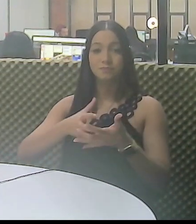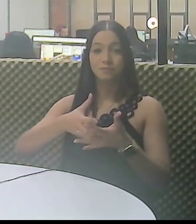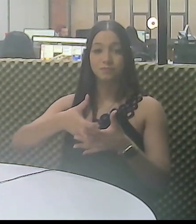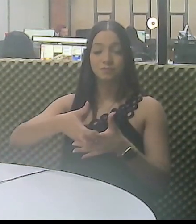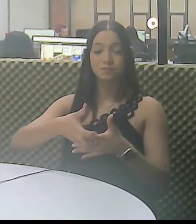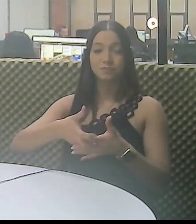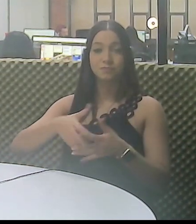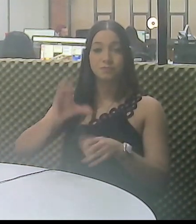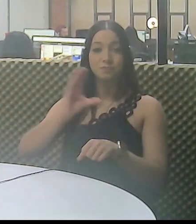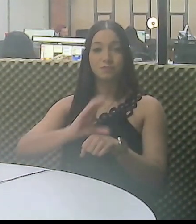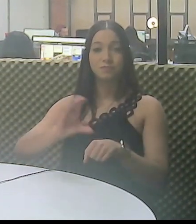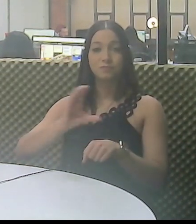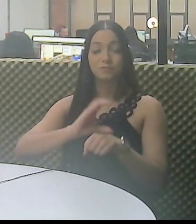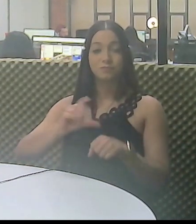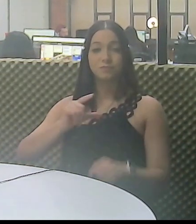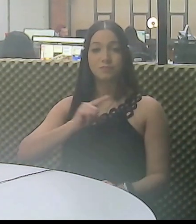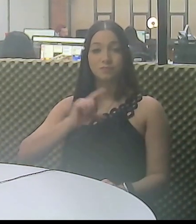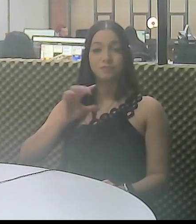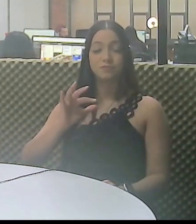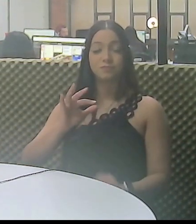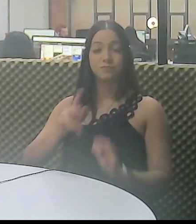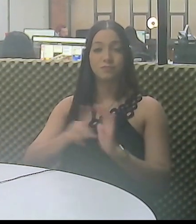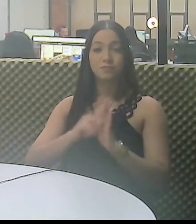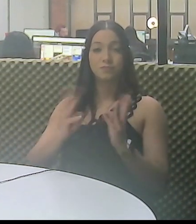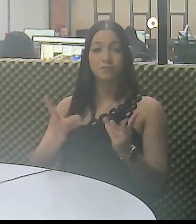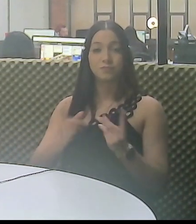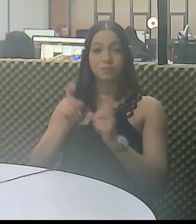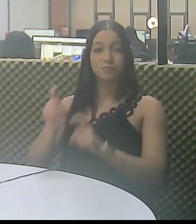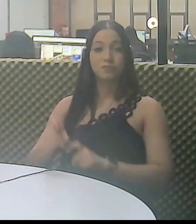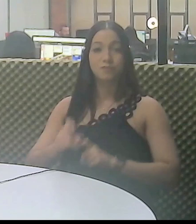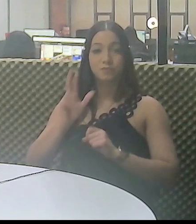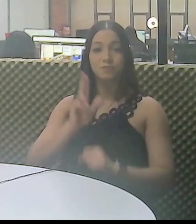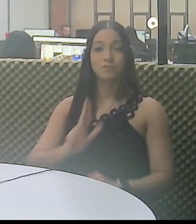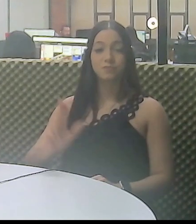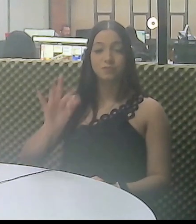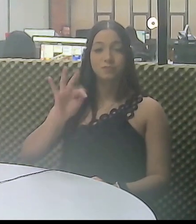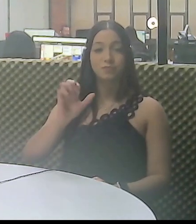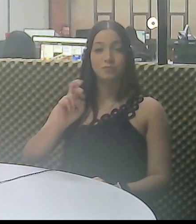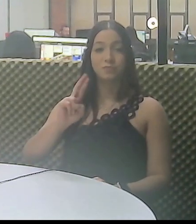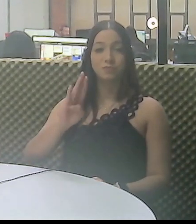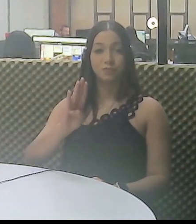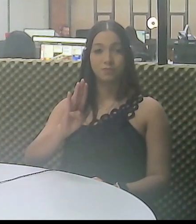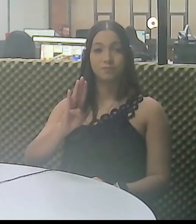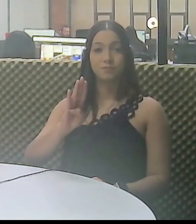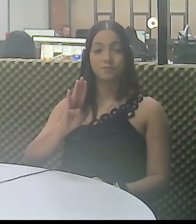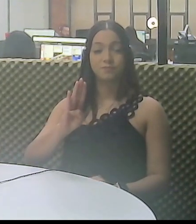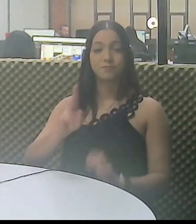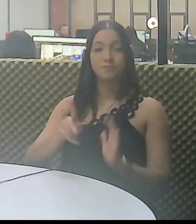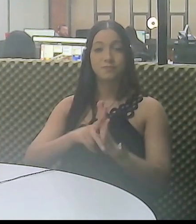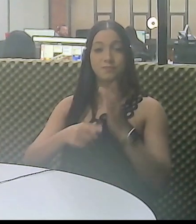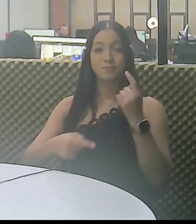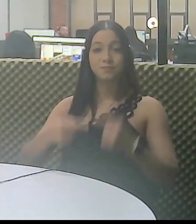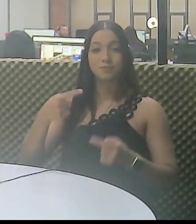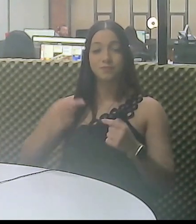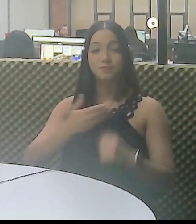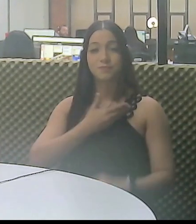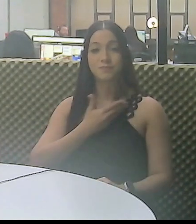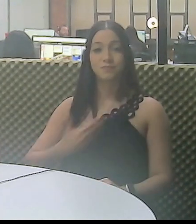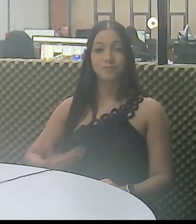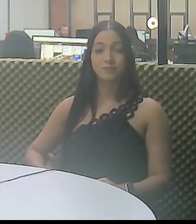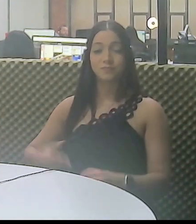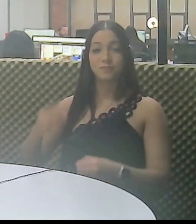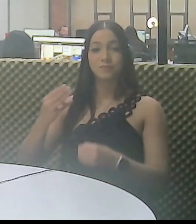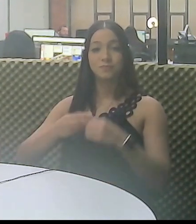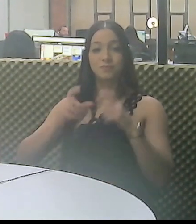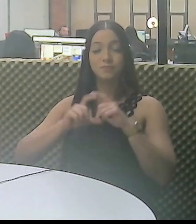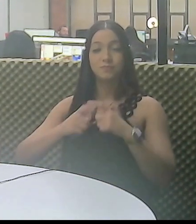A capacitação é oferecida pela Fundação de Excelência Rural de Uberlândia, a Ferube, como parte da política pública municipal de ampliar